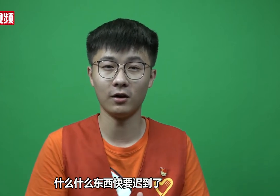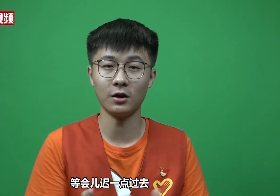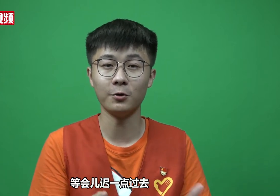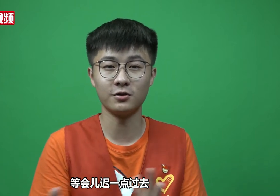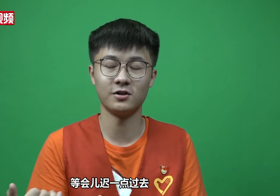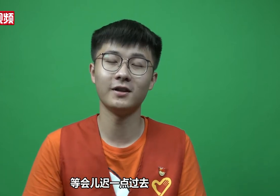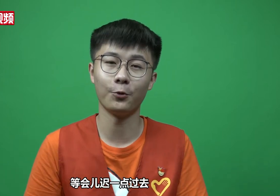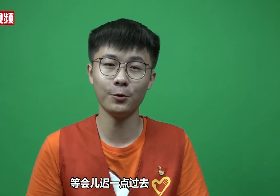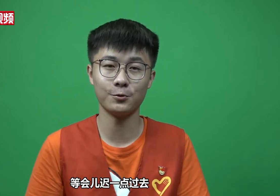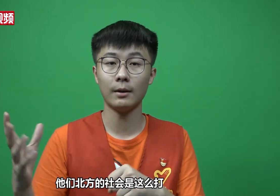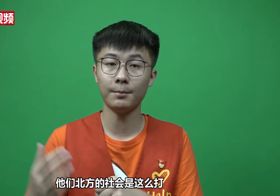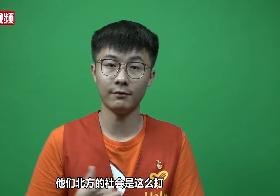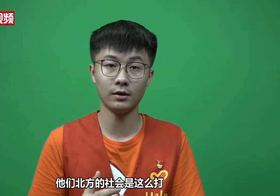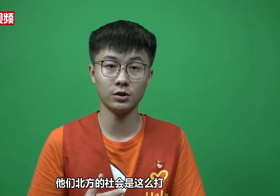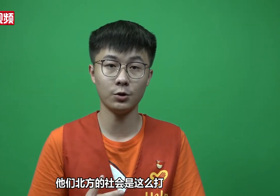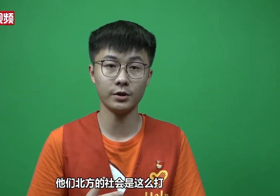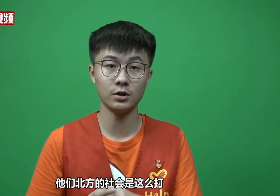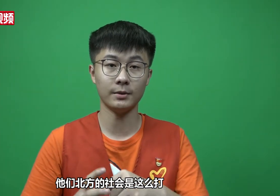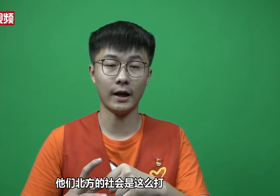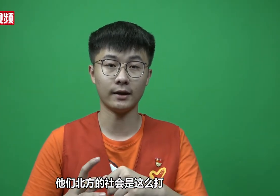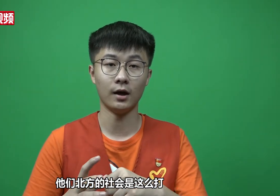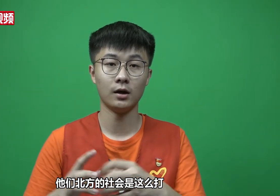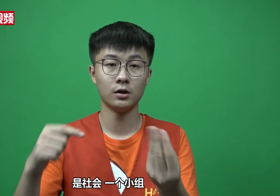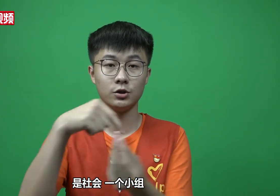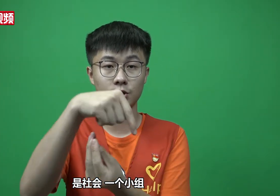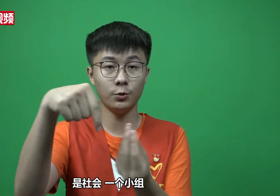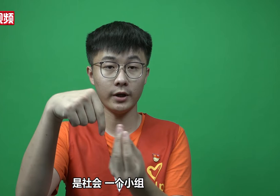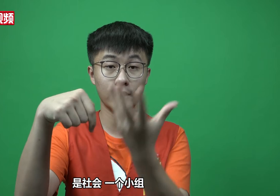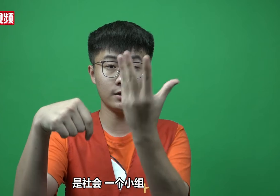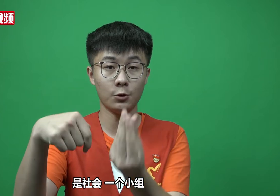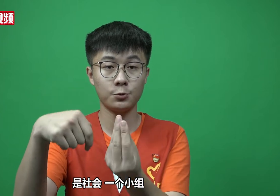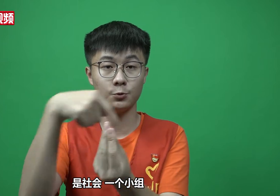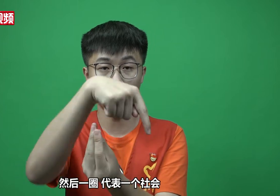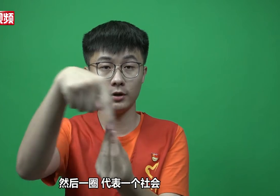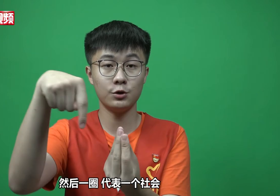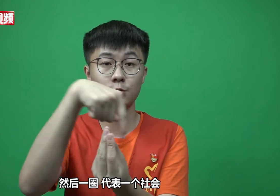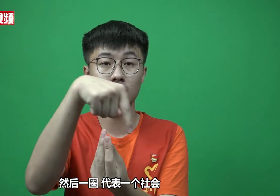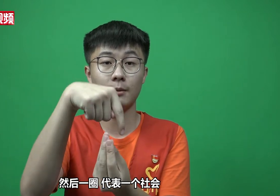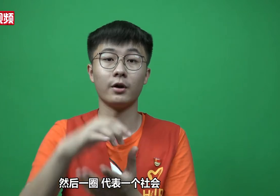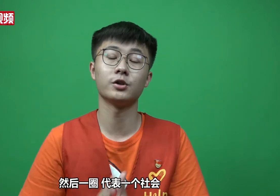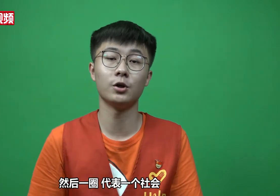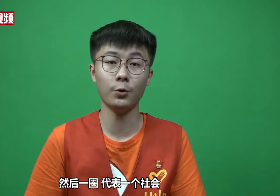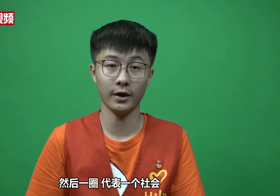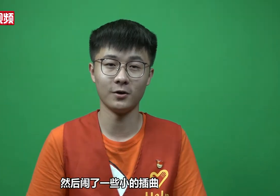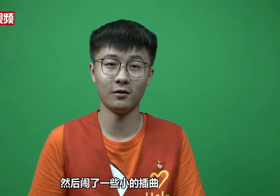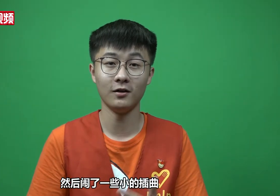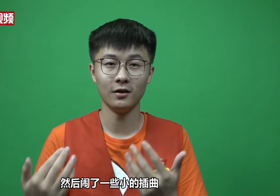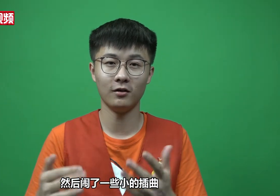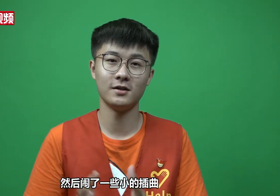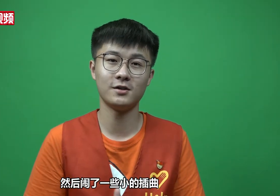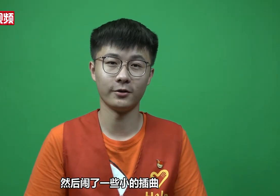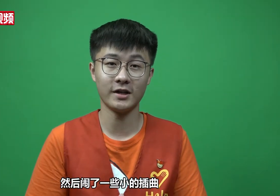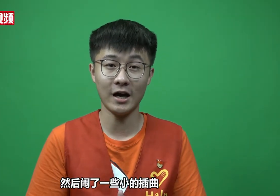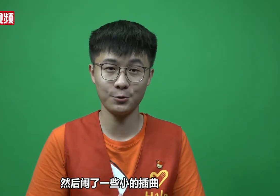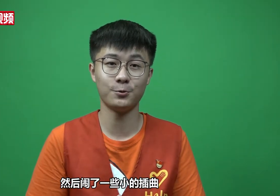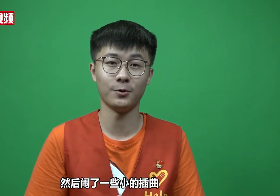迟到了，等会儿迟一点过去。他们北方的社会是这么打的，是社会一个小组，然后一圈代表一个社会，然后闹